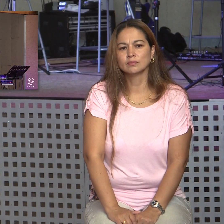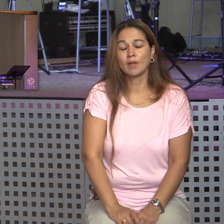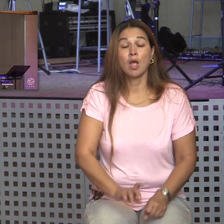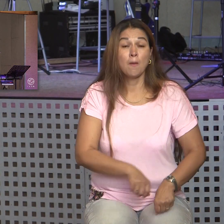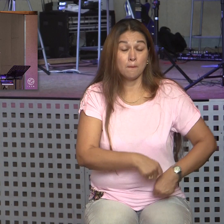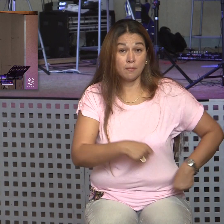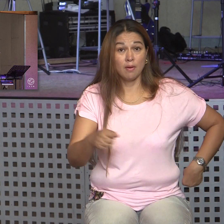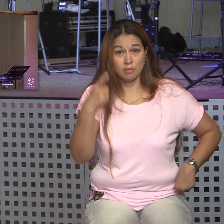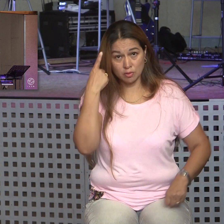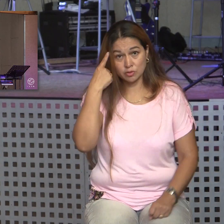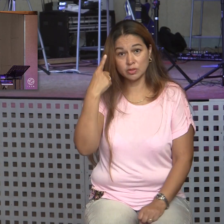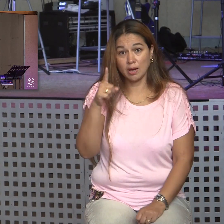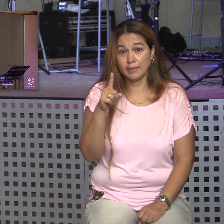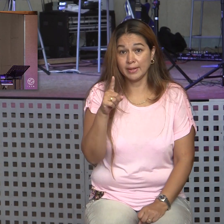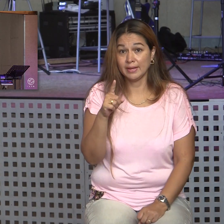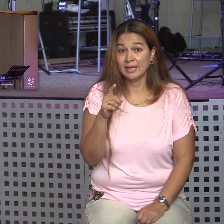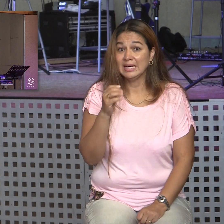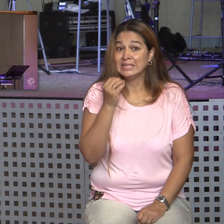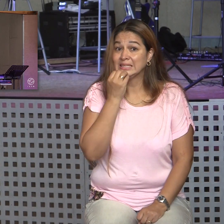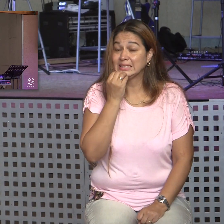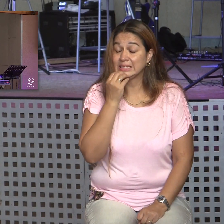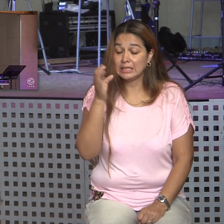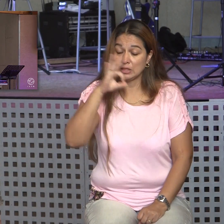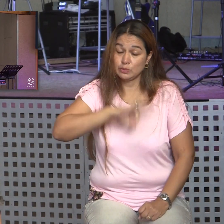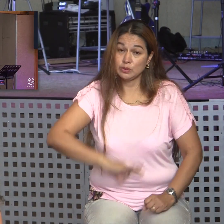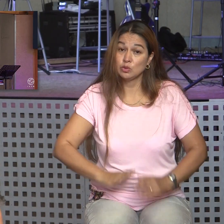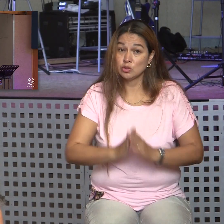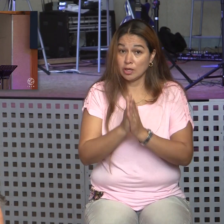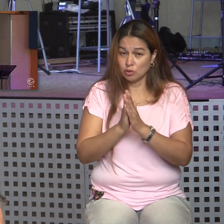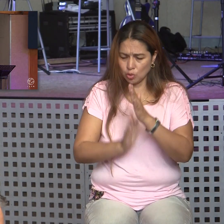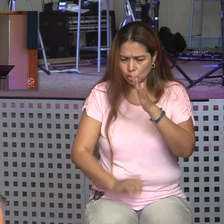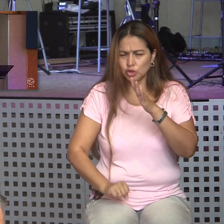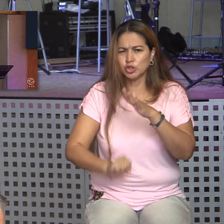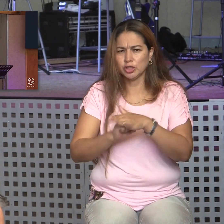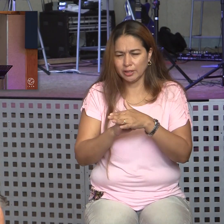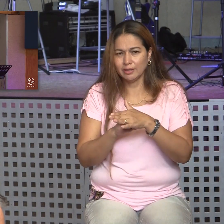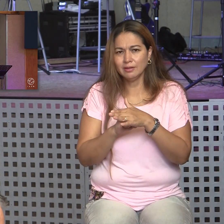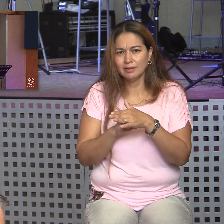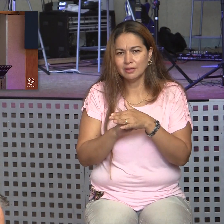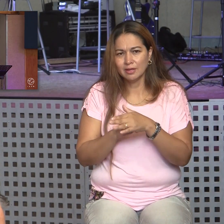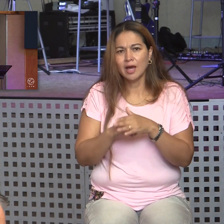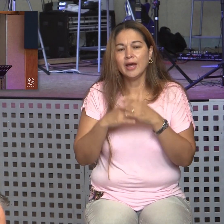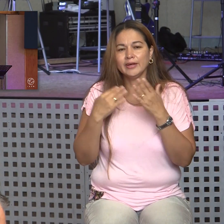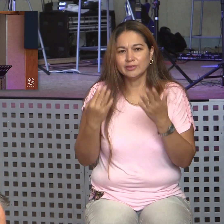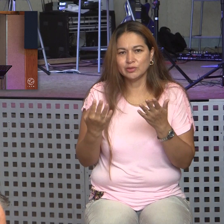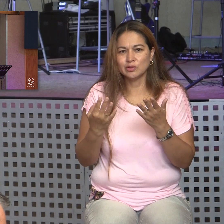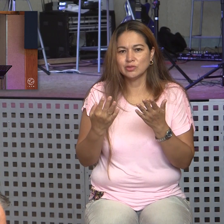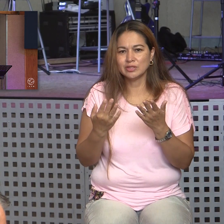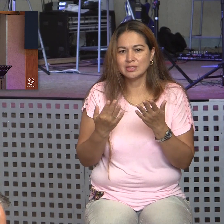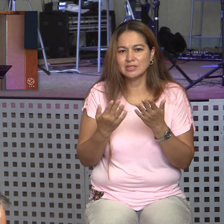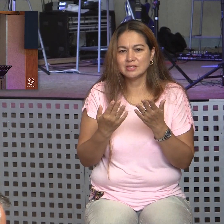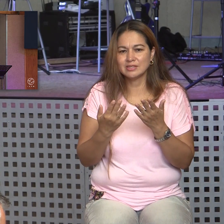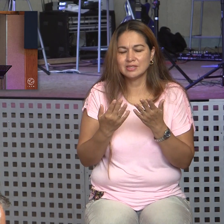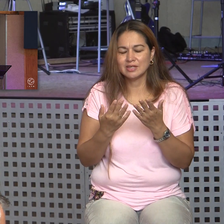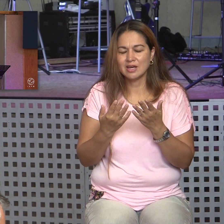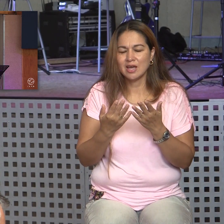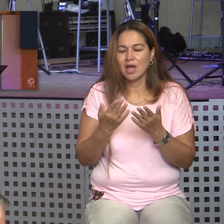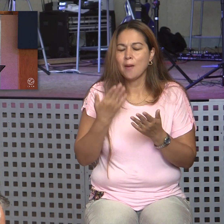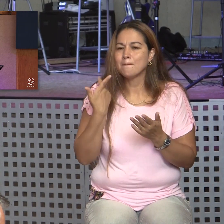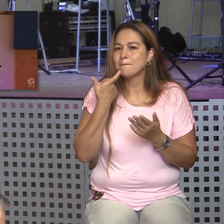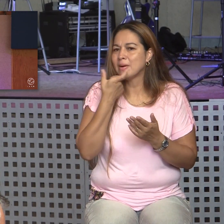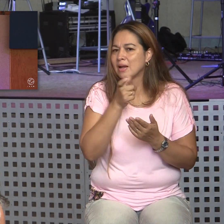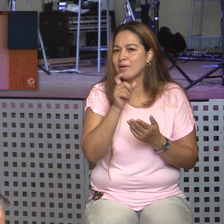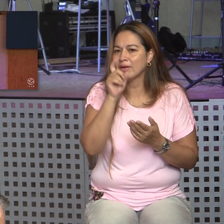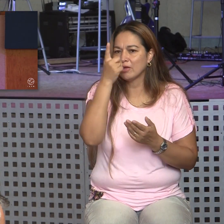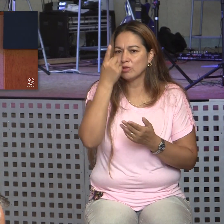llena y con denuedo habla la palabra de Dios, va a suceder como le ocurrió ya cuando estaba con Silas. Y